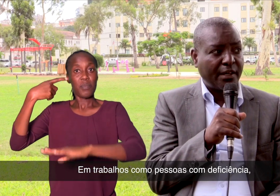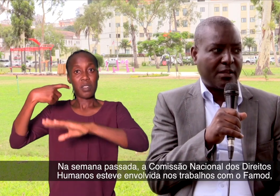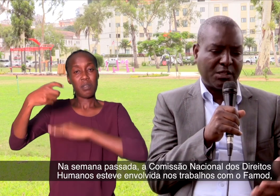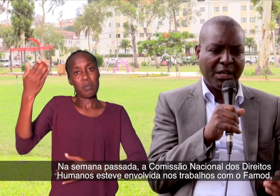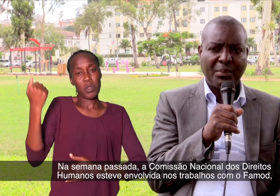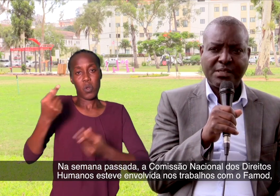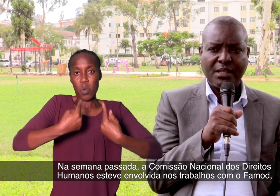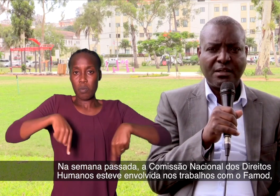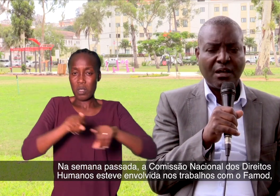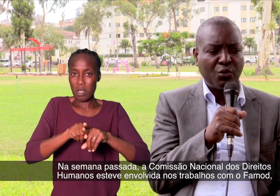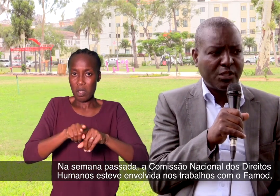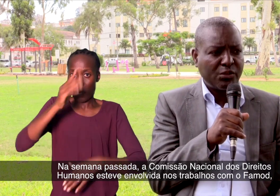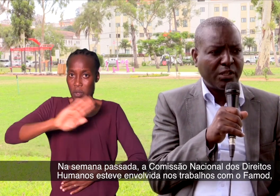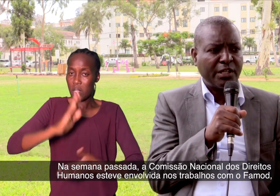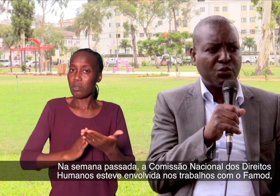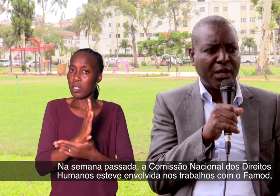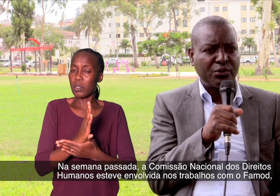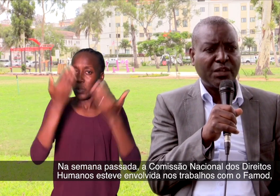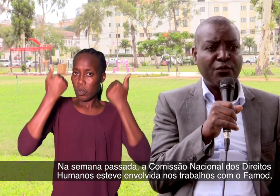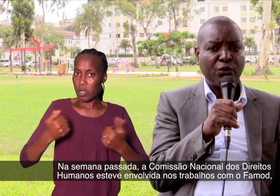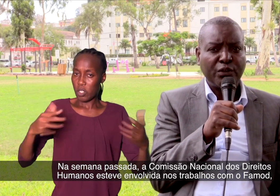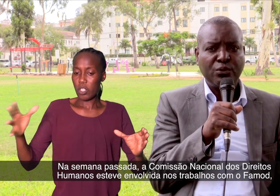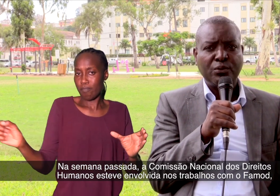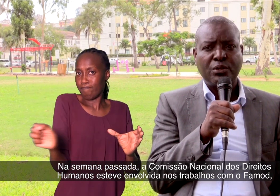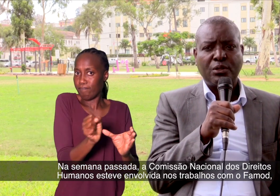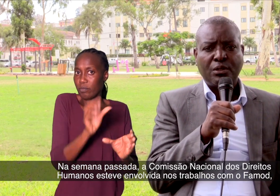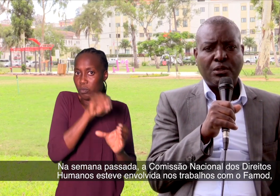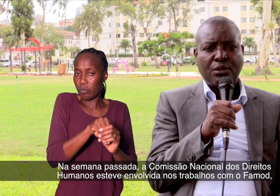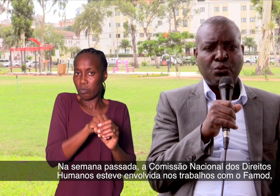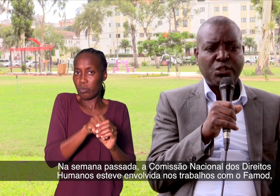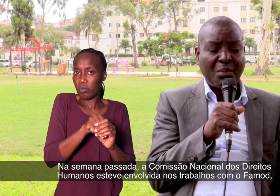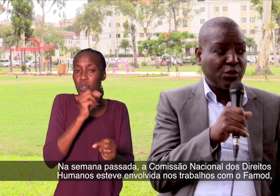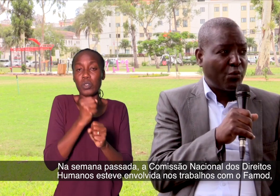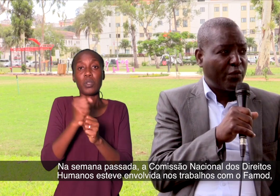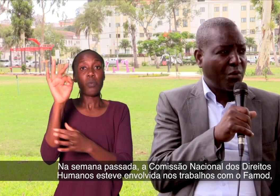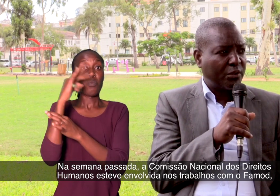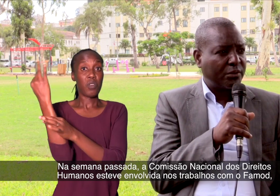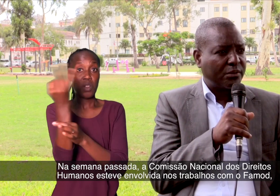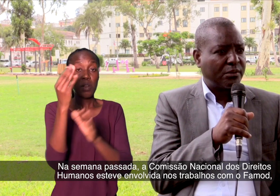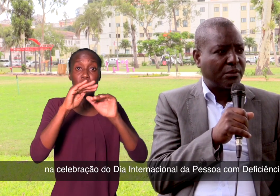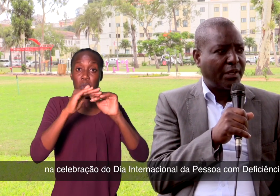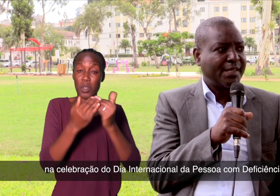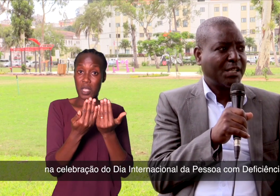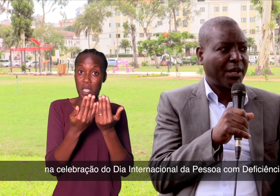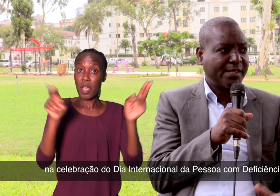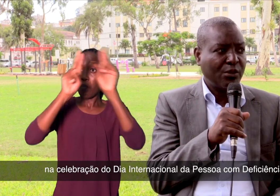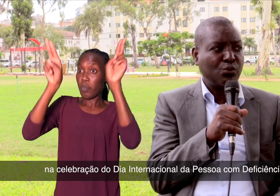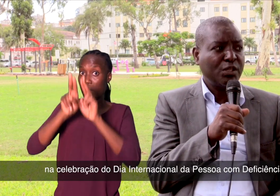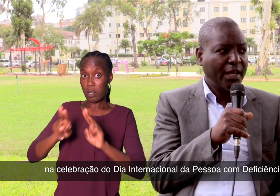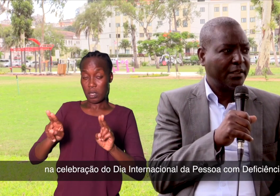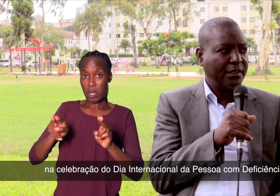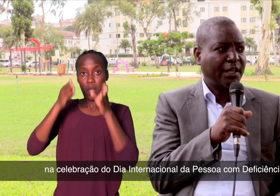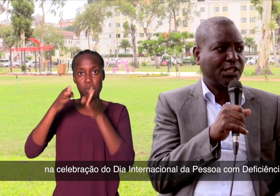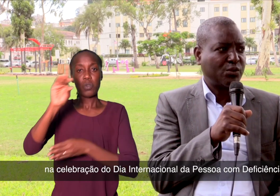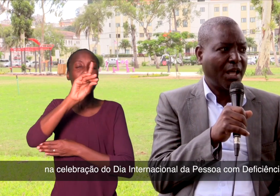deficiência semana passada a Comissão Nacional de Direitos Humanos esteve envolvida nos trabalhos com o FAMOD em celebração